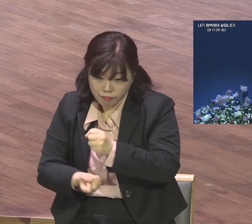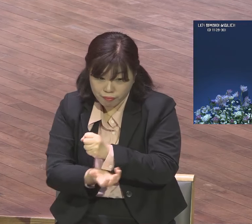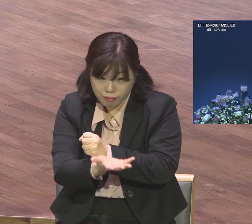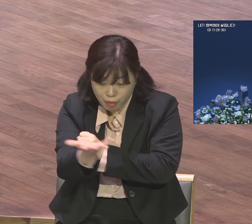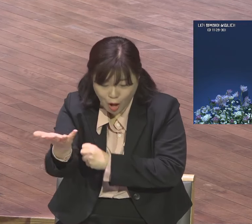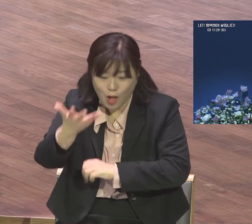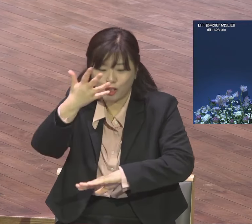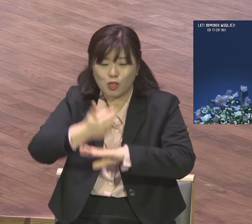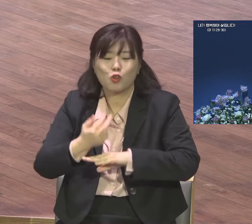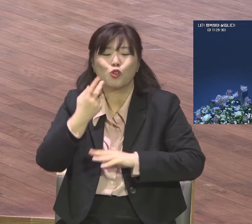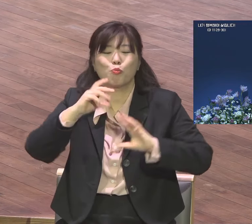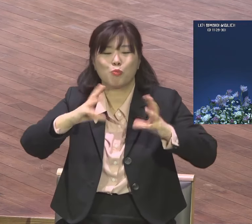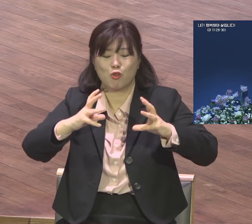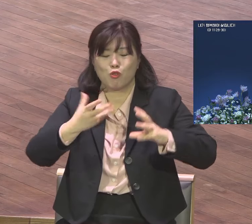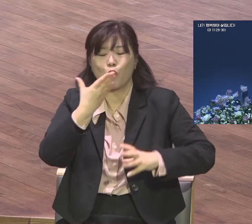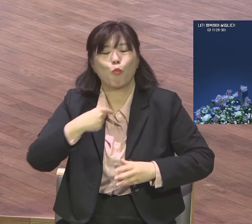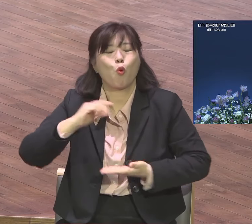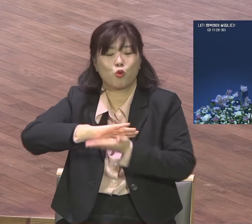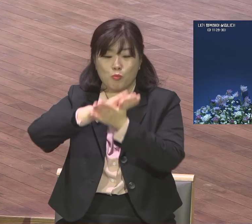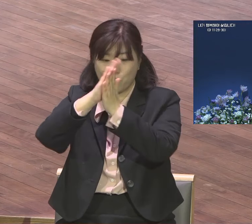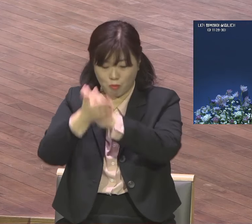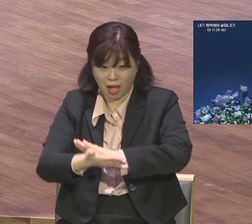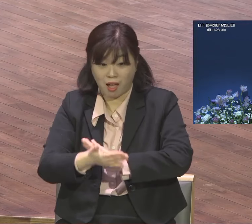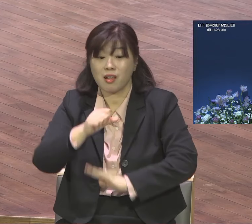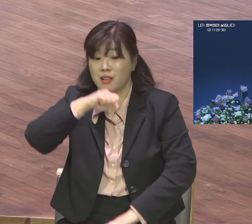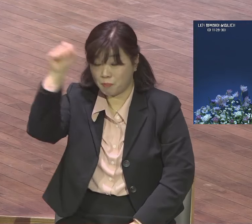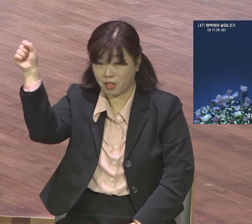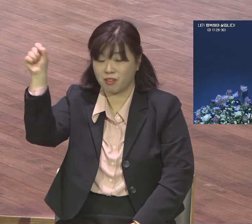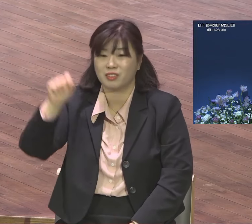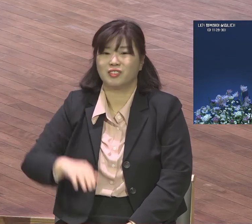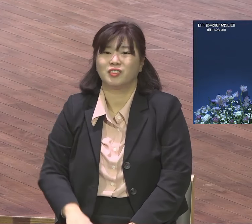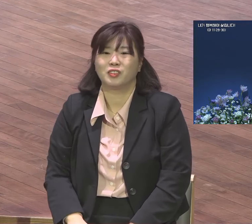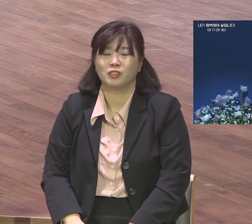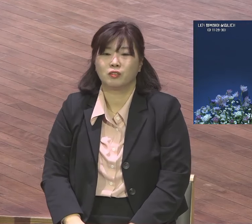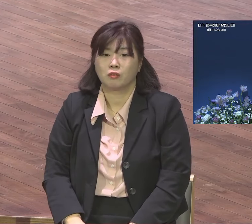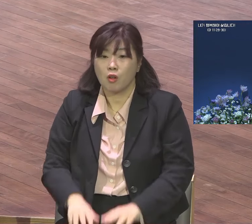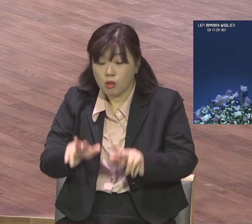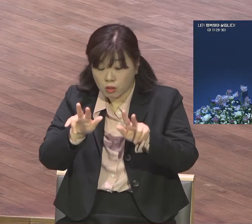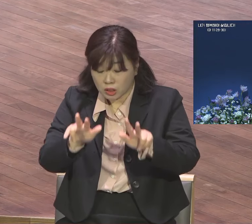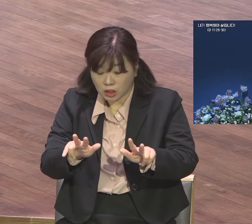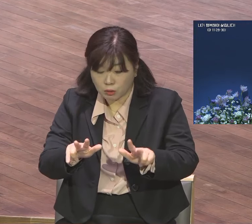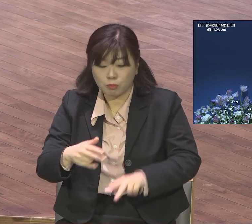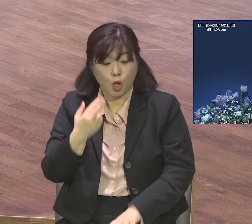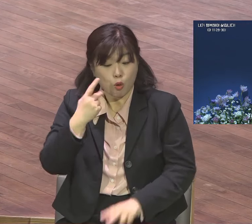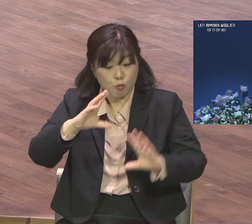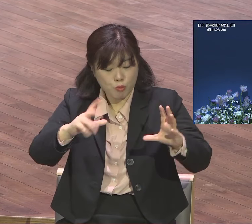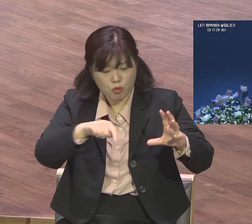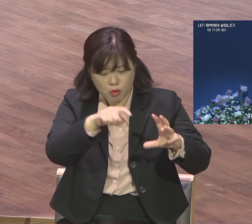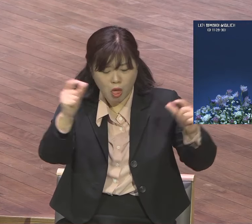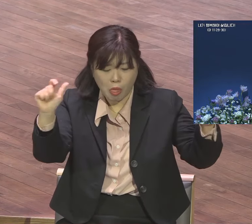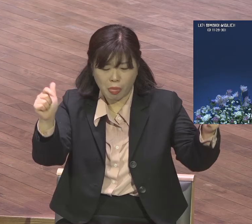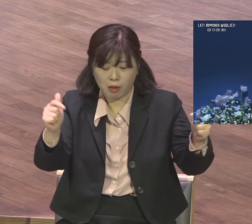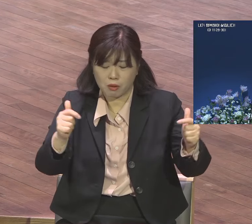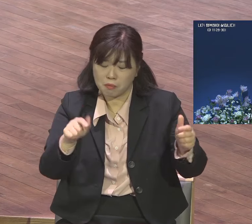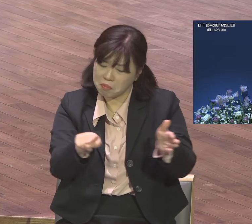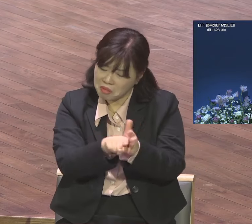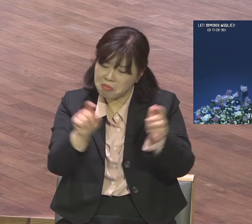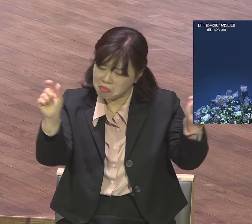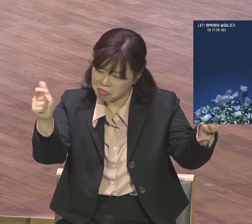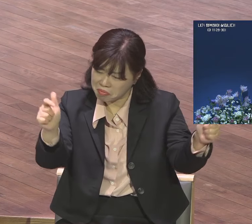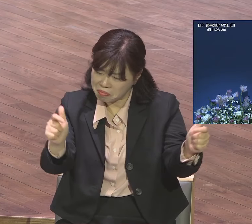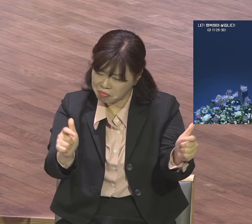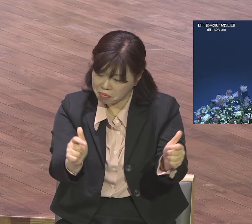흐름이 이어지지 못하고 있습니다. 불신자와 이슬람화 되어가고 있습니다. 선교의